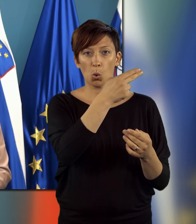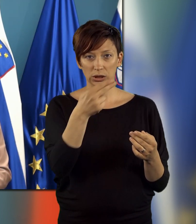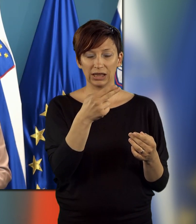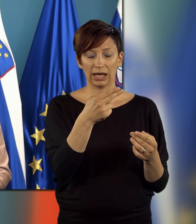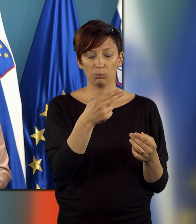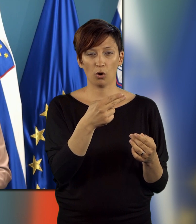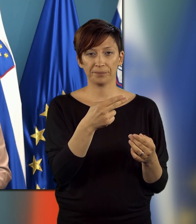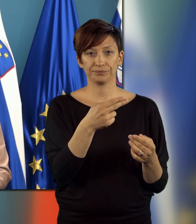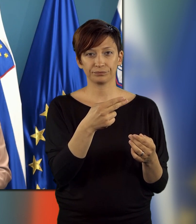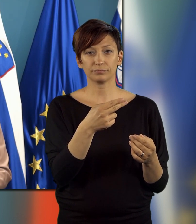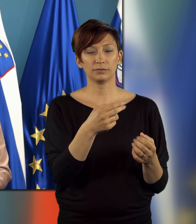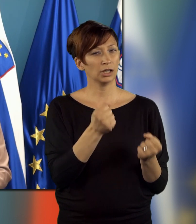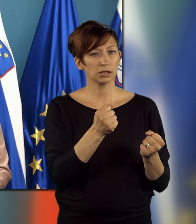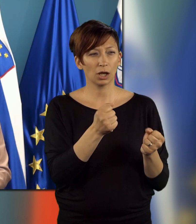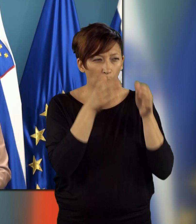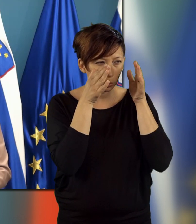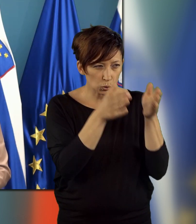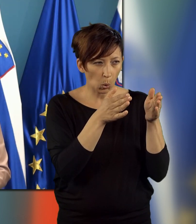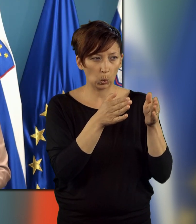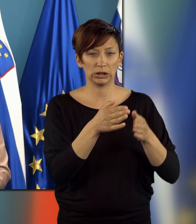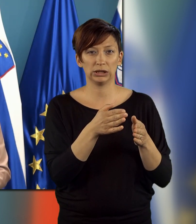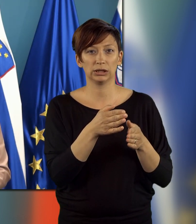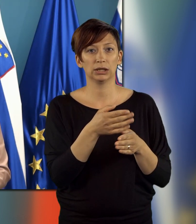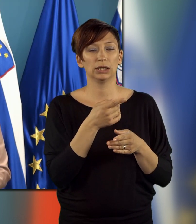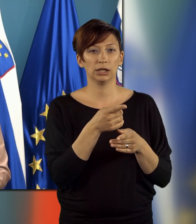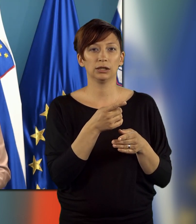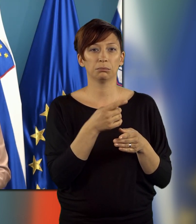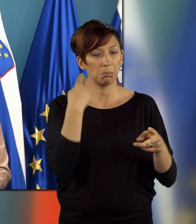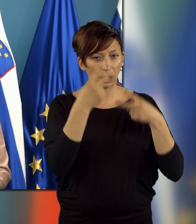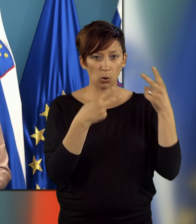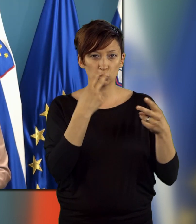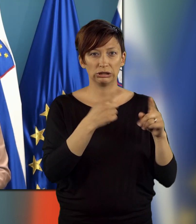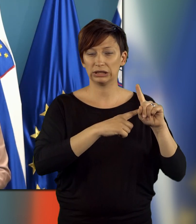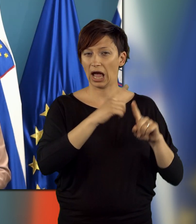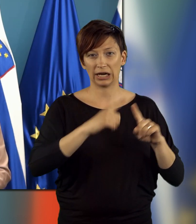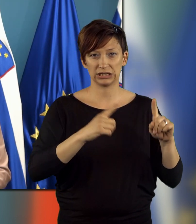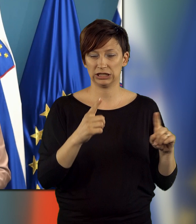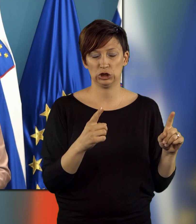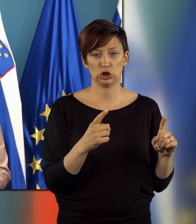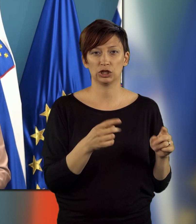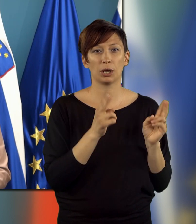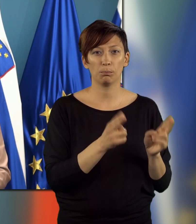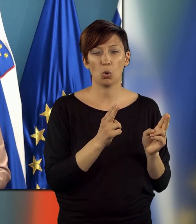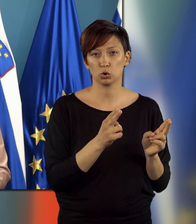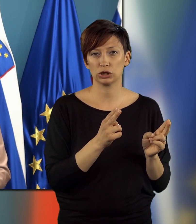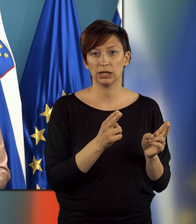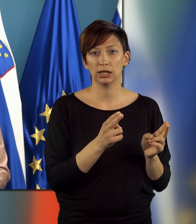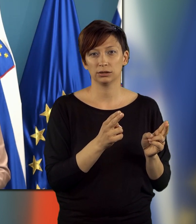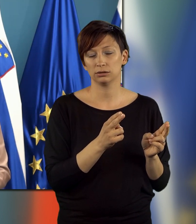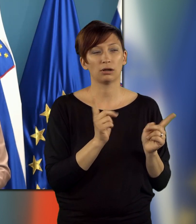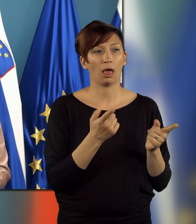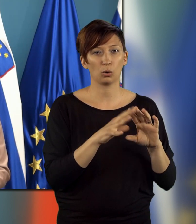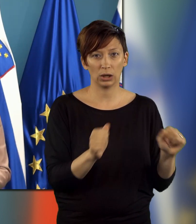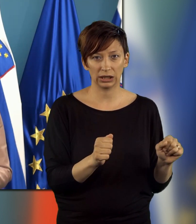temo zelo pozorni in proučili najrazličnejše možne